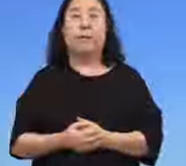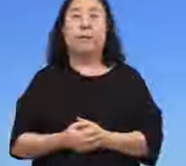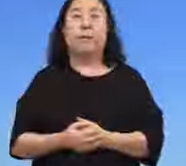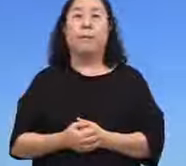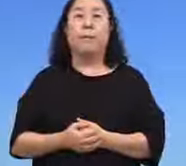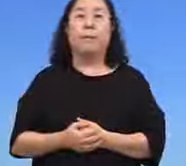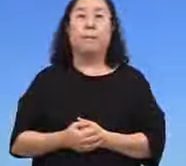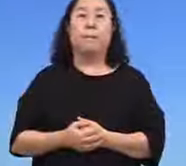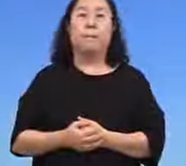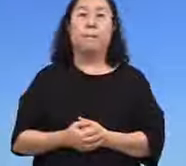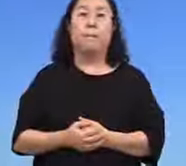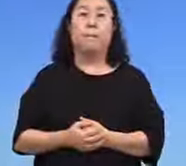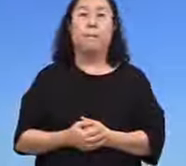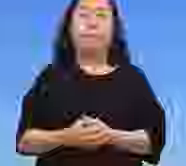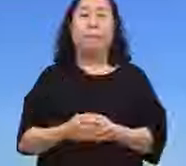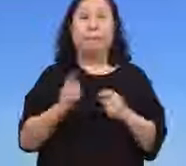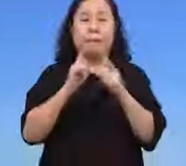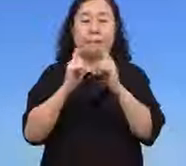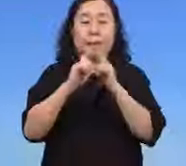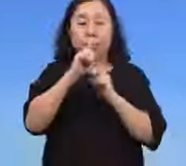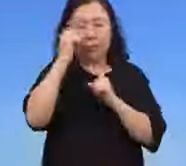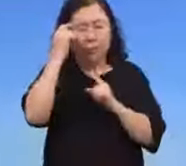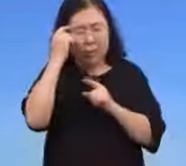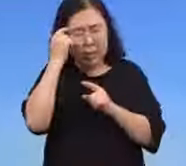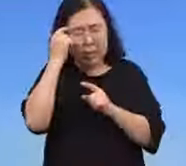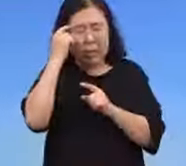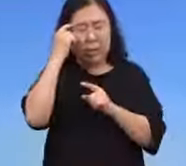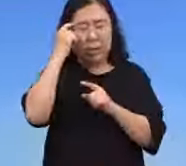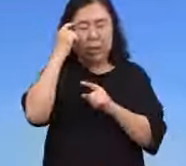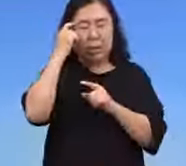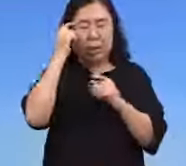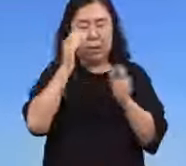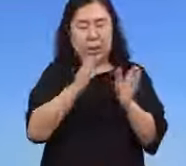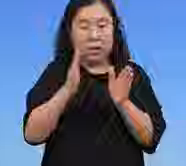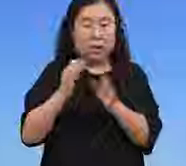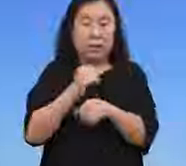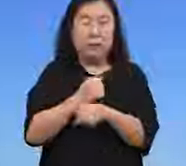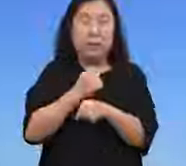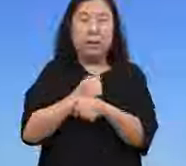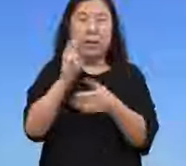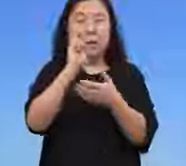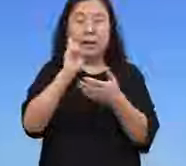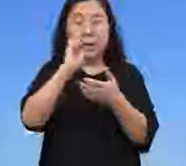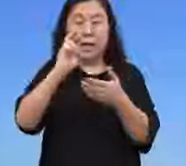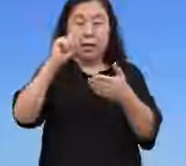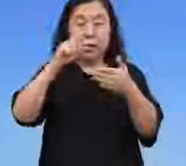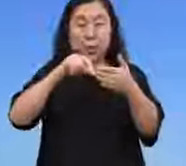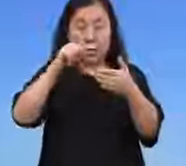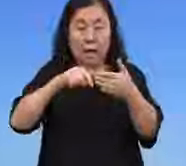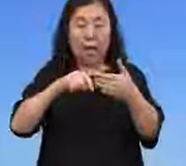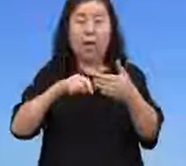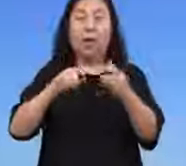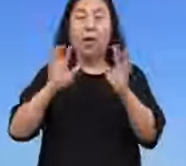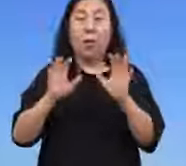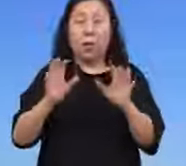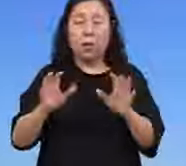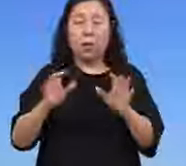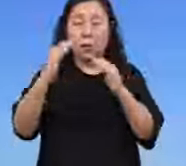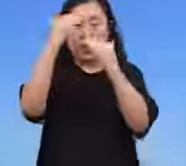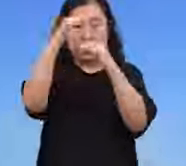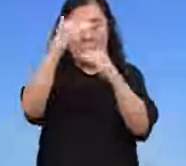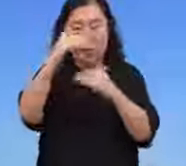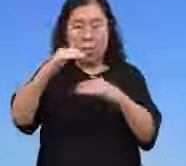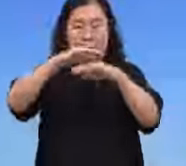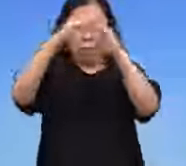오늘 말씀을 마음으로 묵상하고 정리하시면서 이제 함께 부를 이 찬양 속에